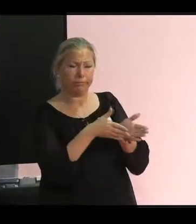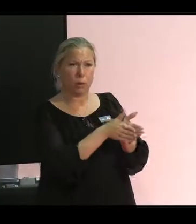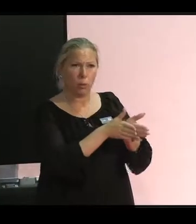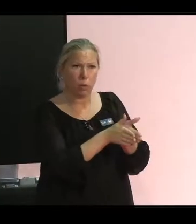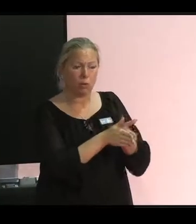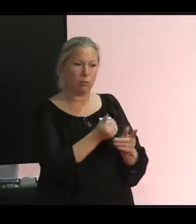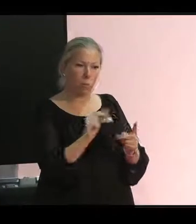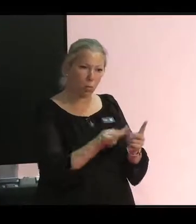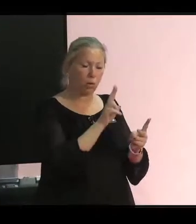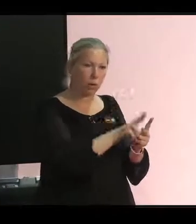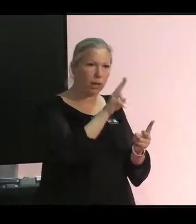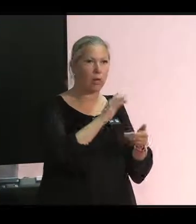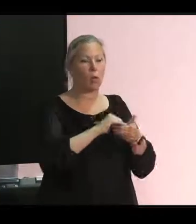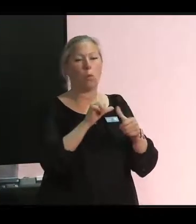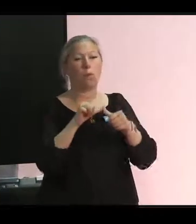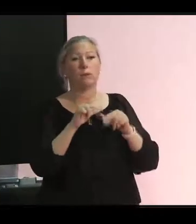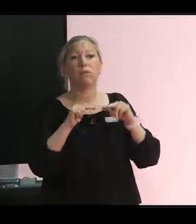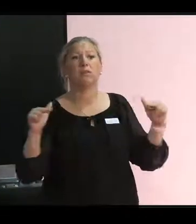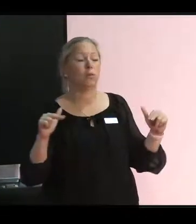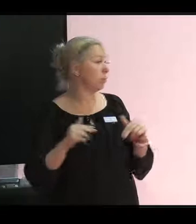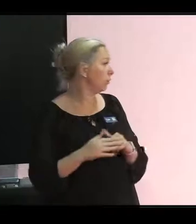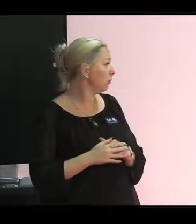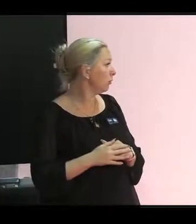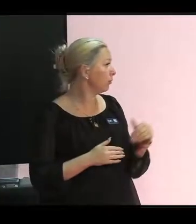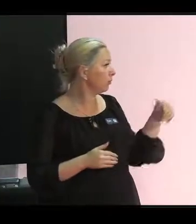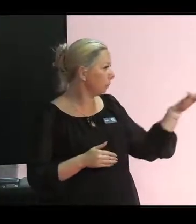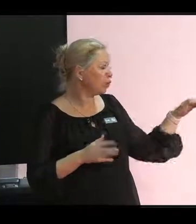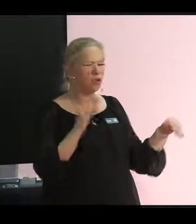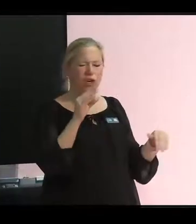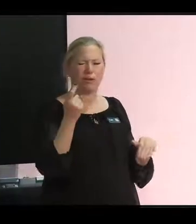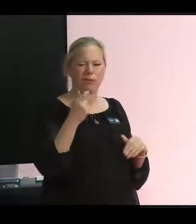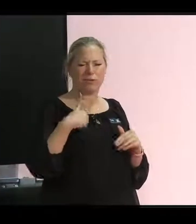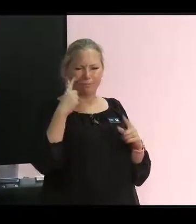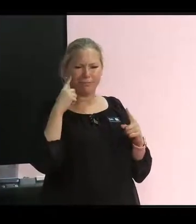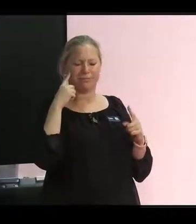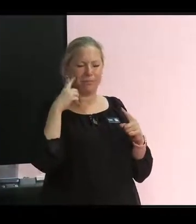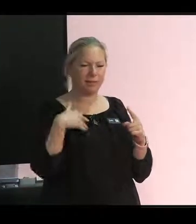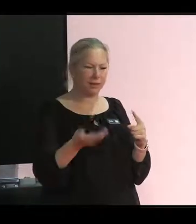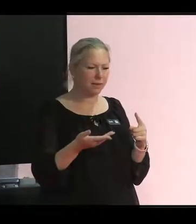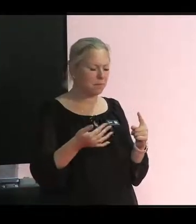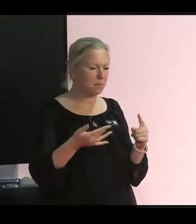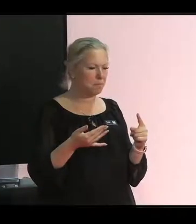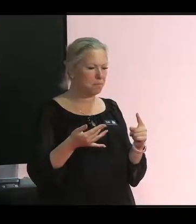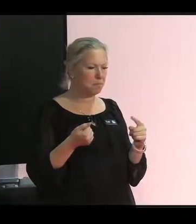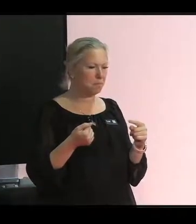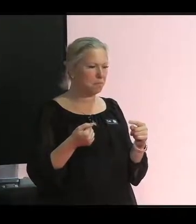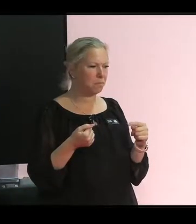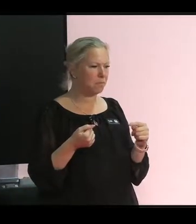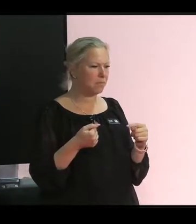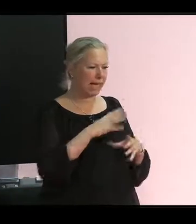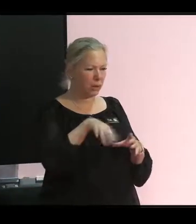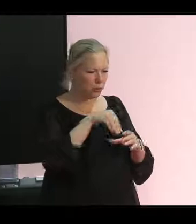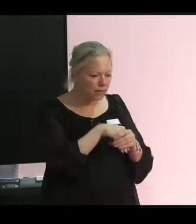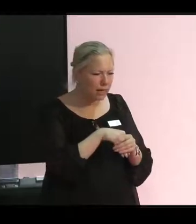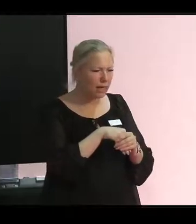grann på organisationsnivå? Ja, alltså någonting som jag har tänkt på lite grann är att liksom